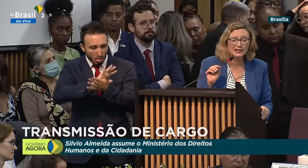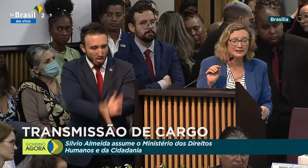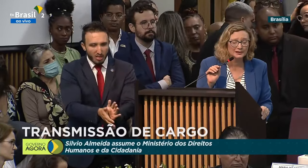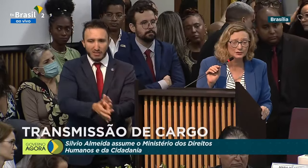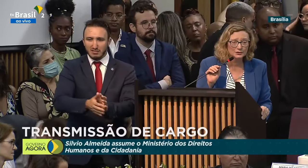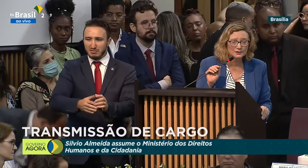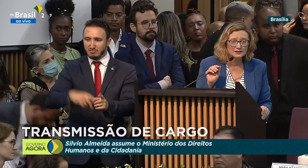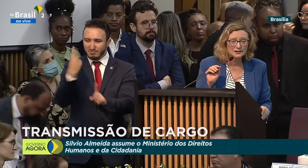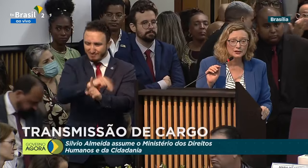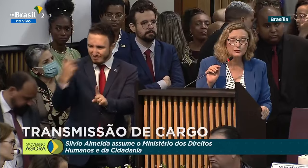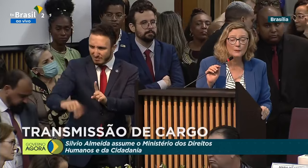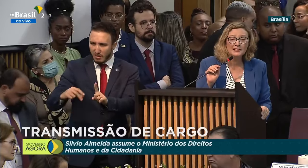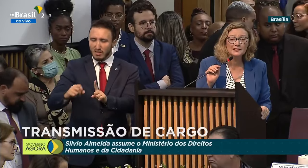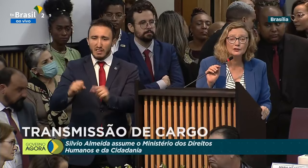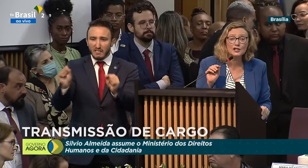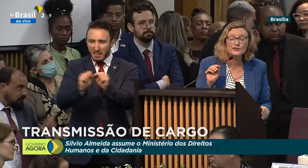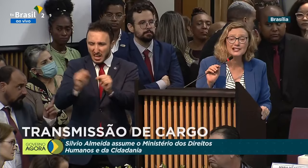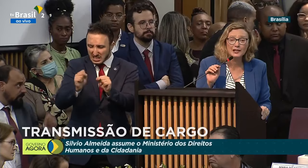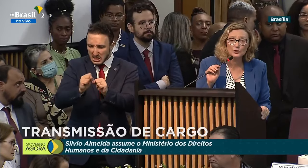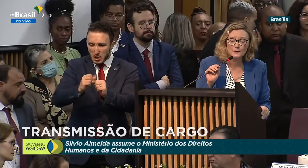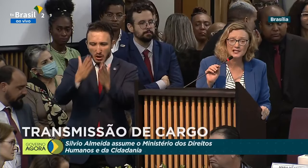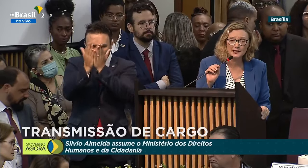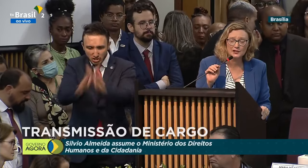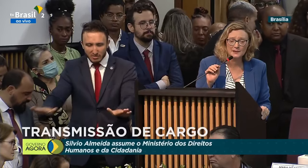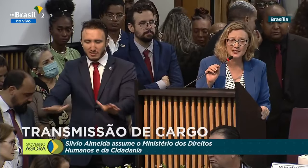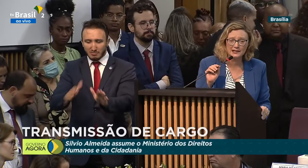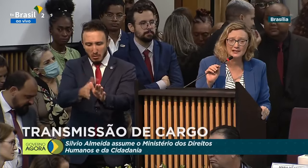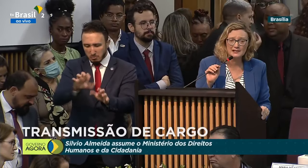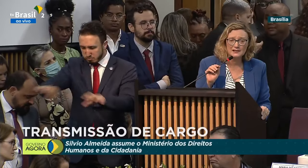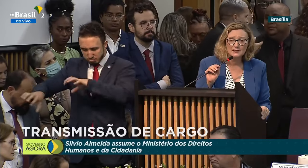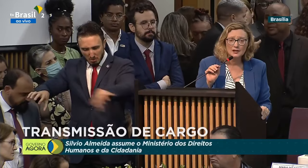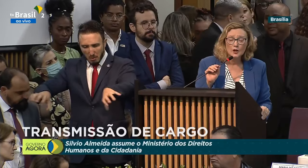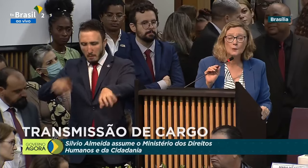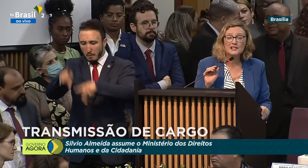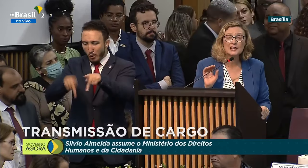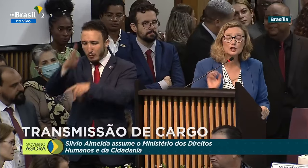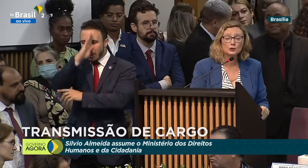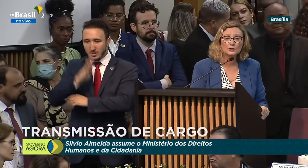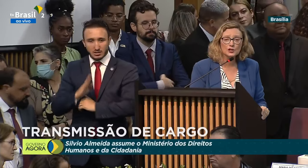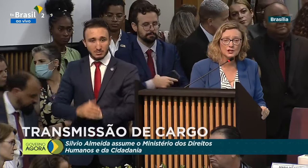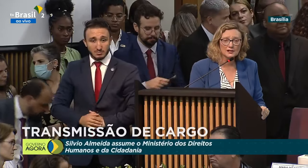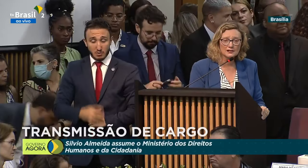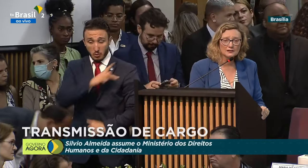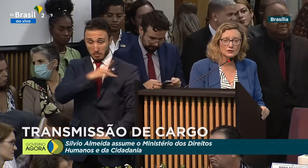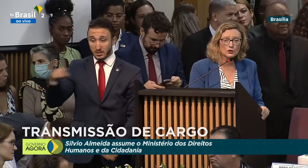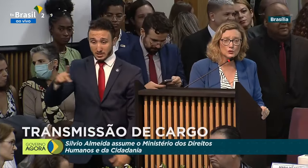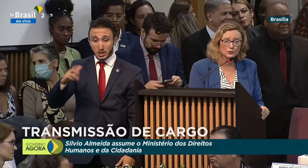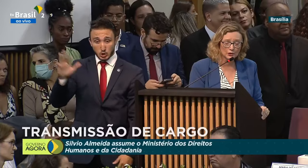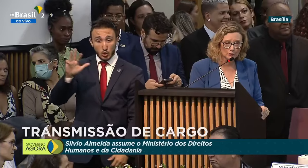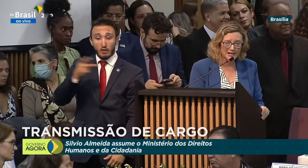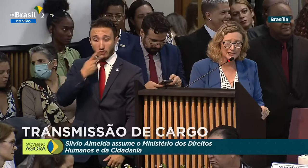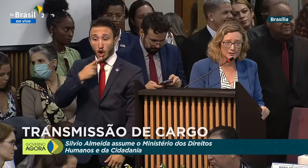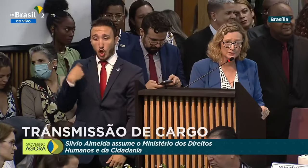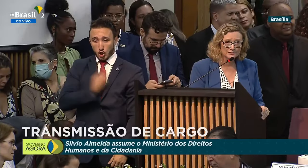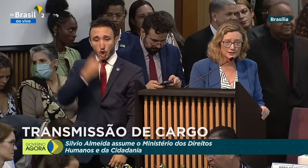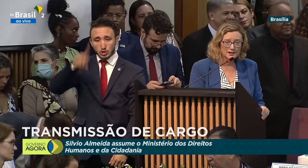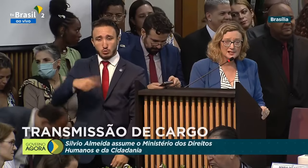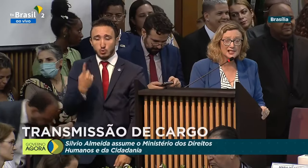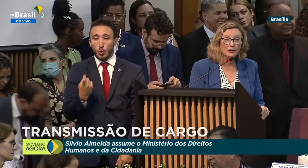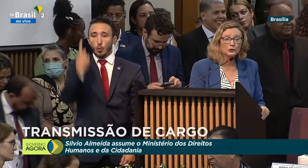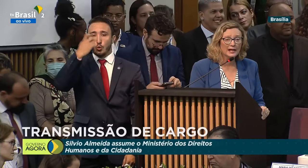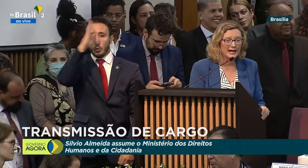maltratando fomentando a divisão dos brasileiros e brasileiros o presidente Lula nos disse somos um único Brasil